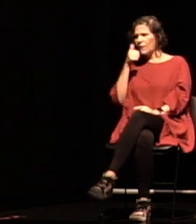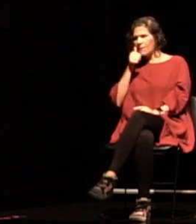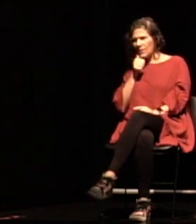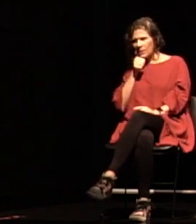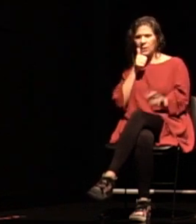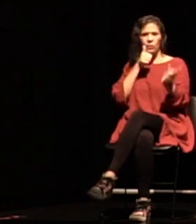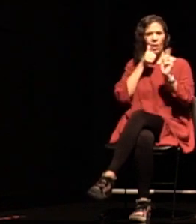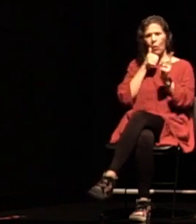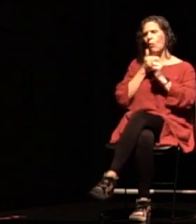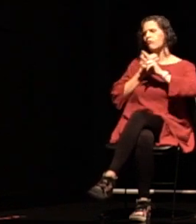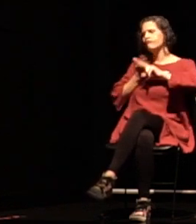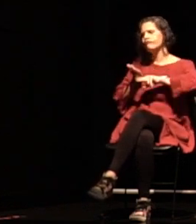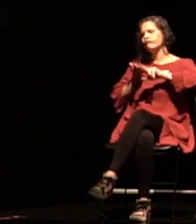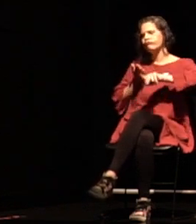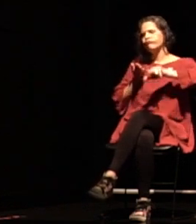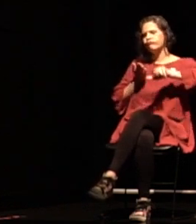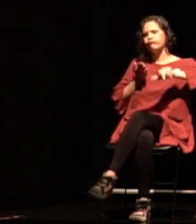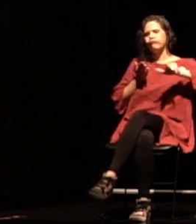feminilidade.